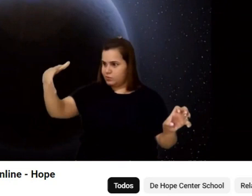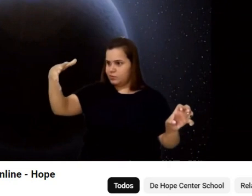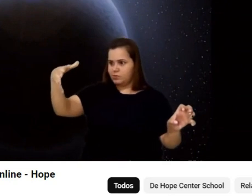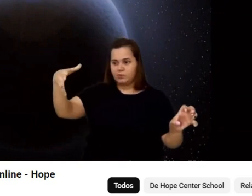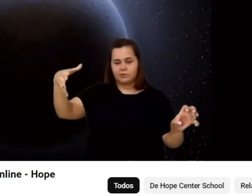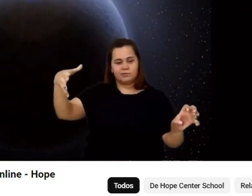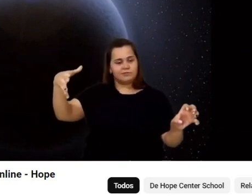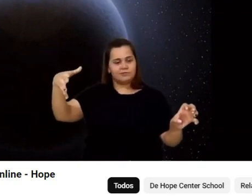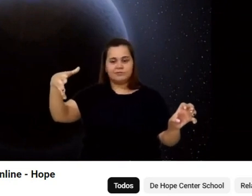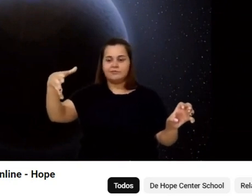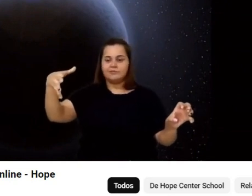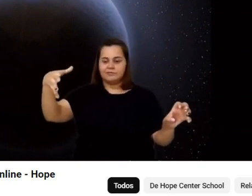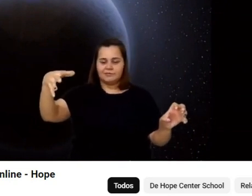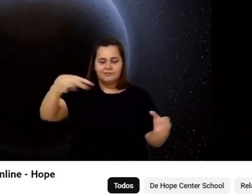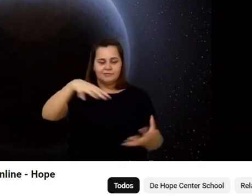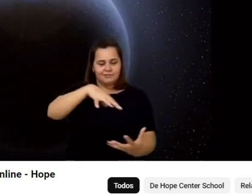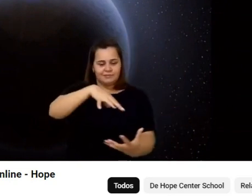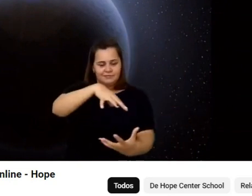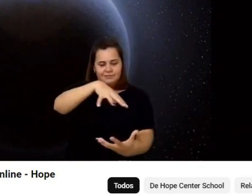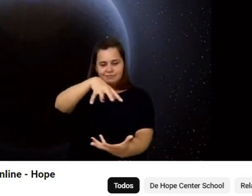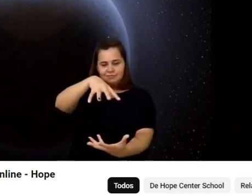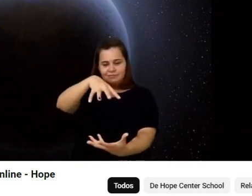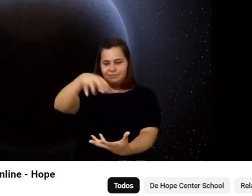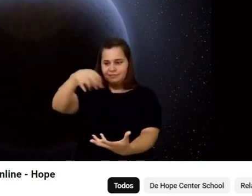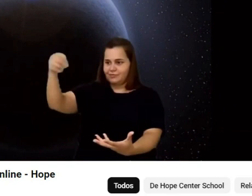Lua, aqui o Sol durante o dia,